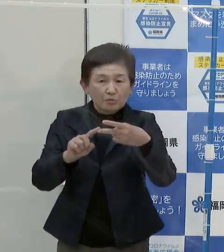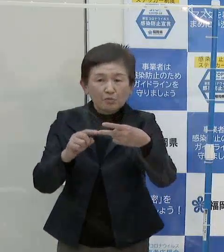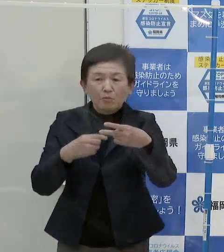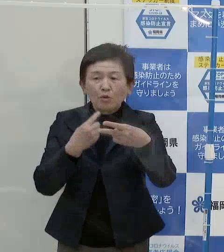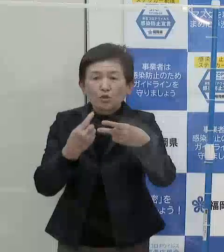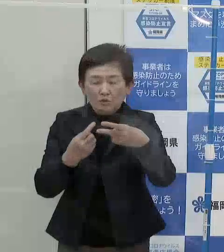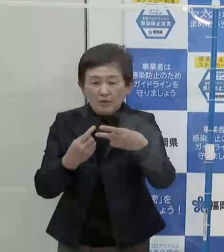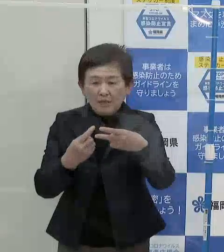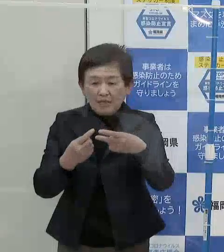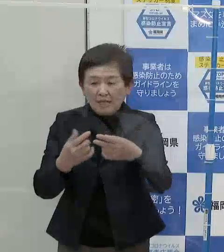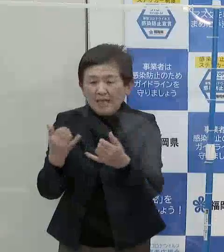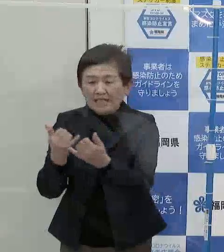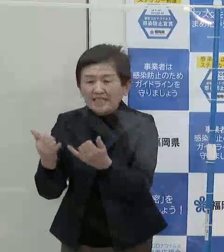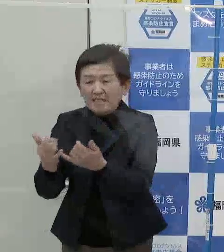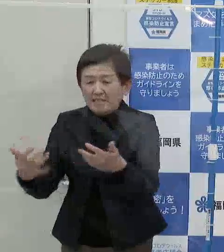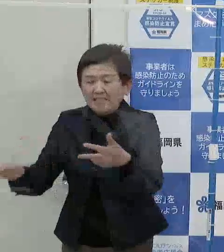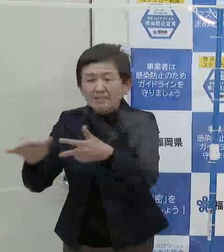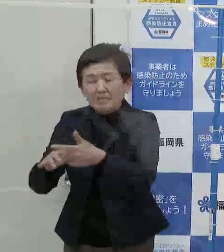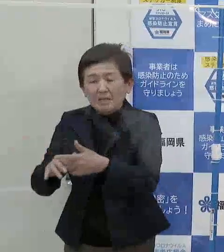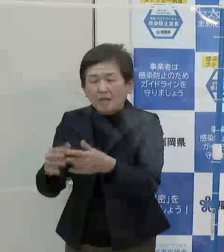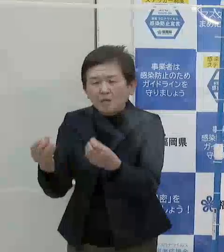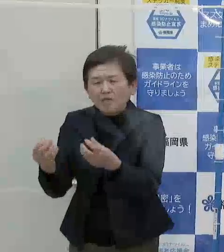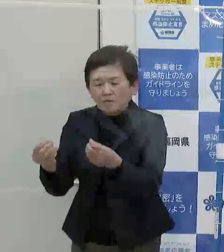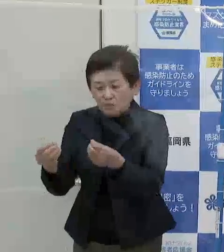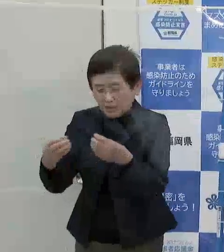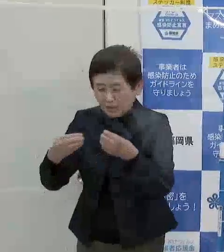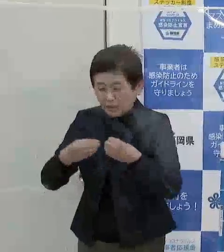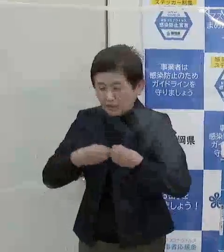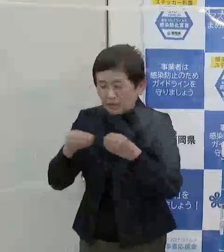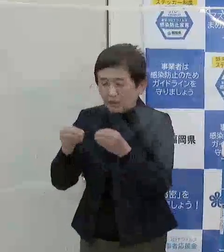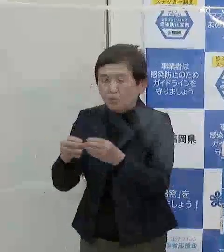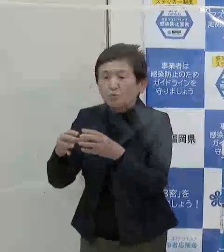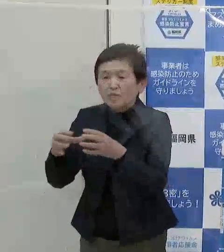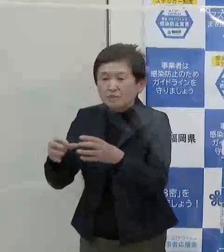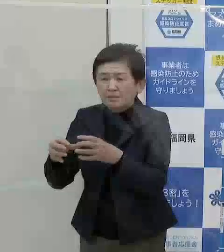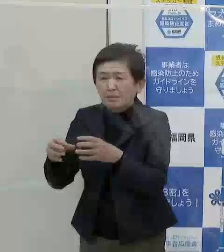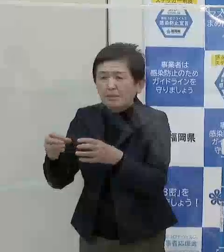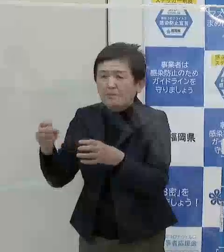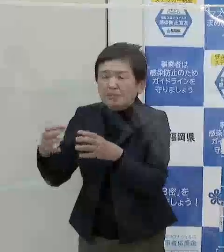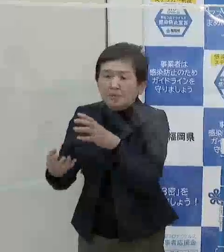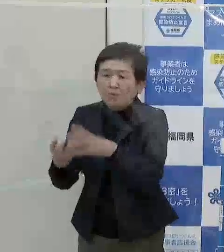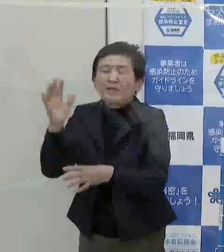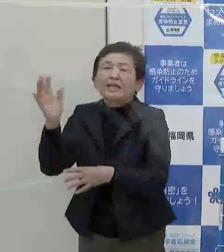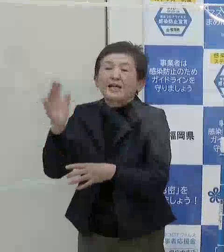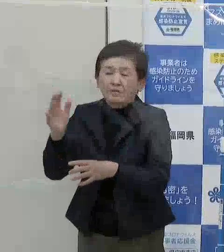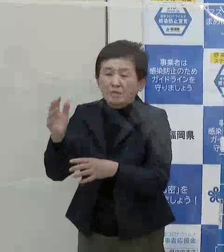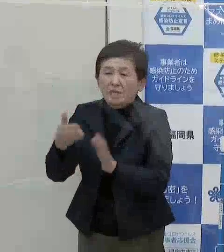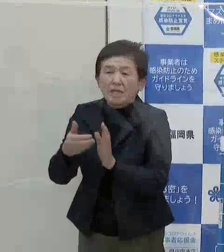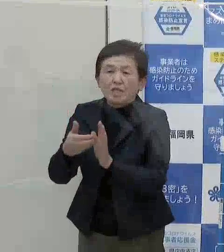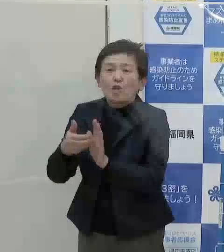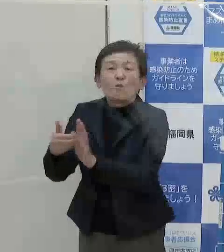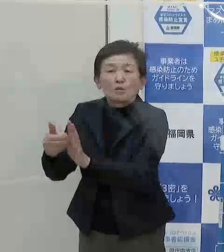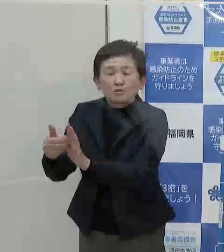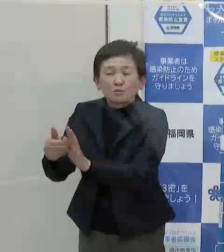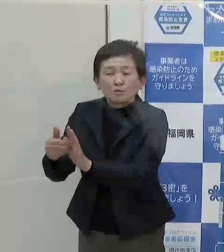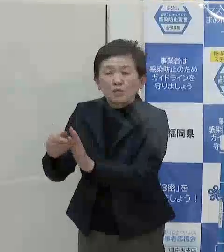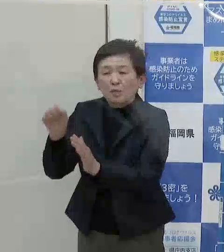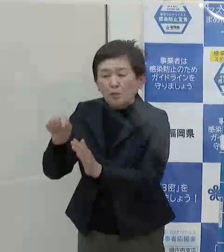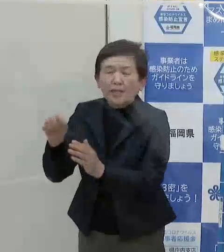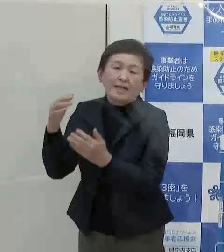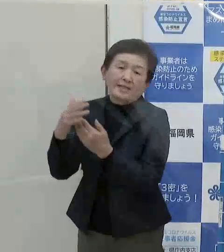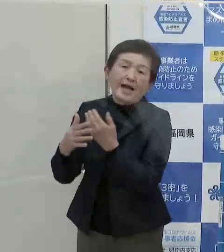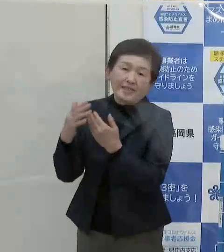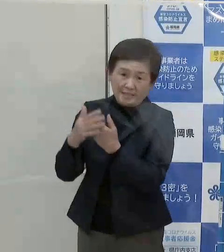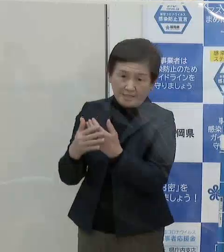は似たような施設で同じようなクラスターがまた起こらないようにしていく、予防していくということが大事なわけです